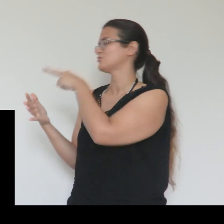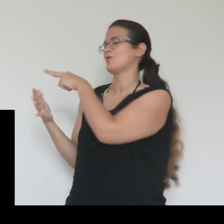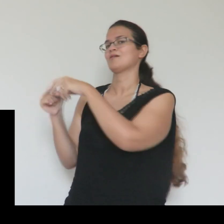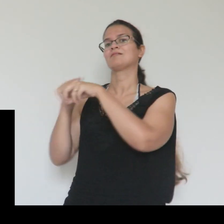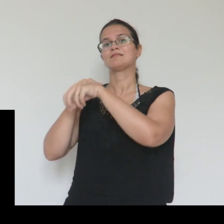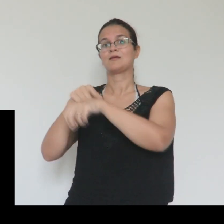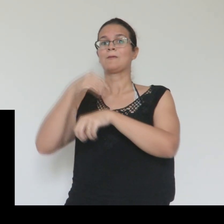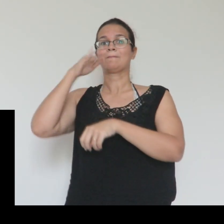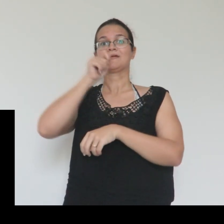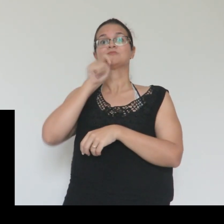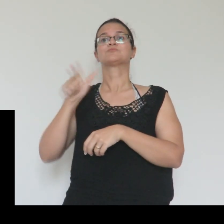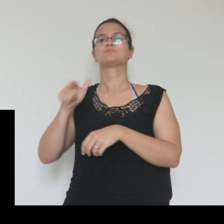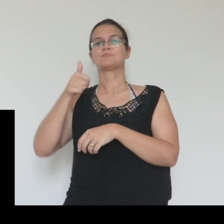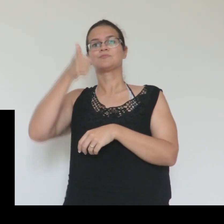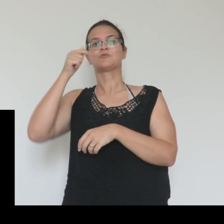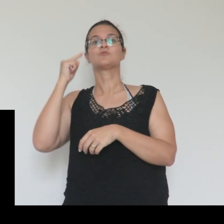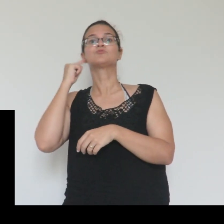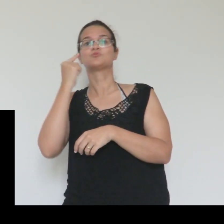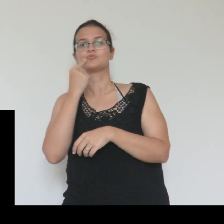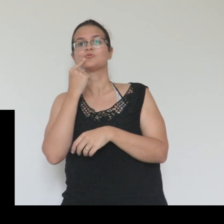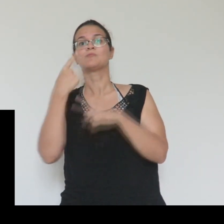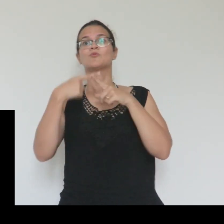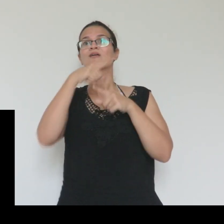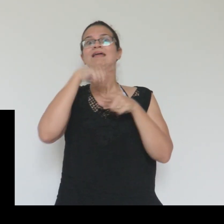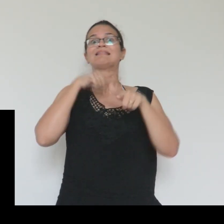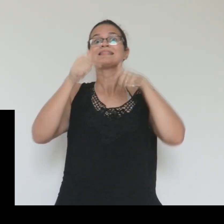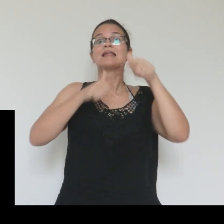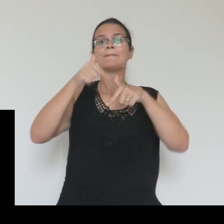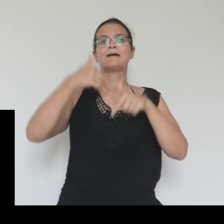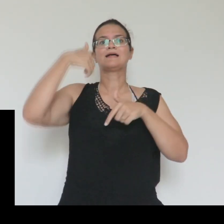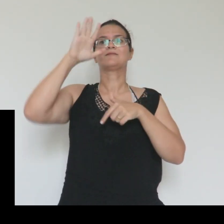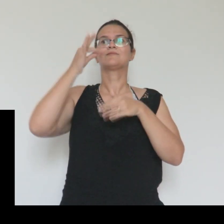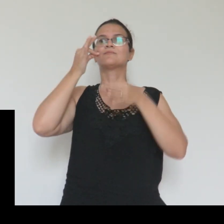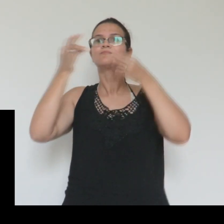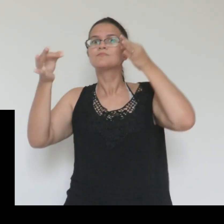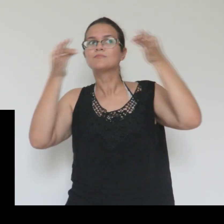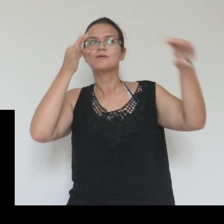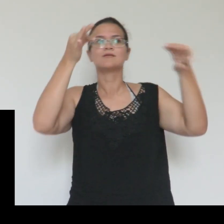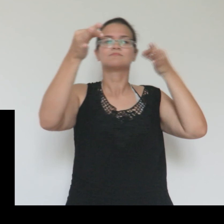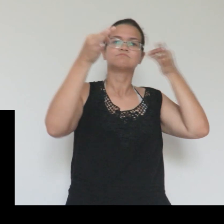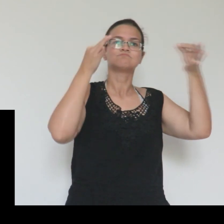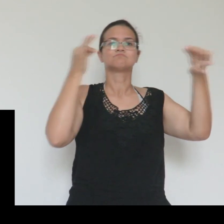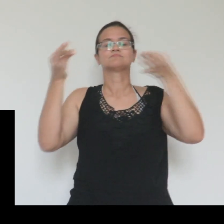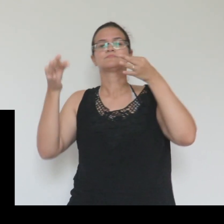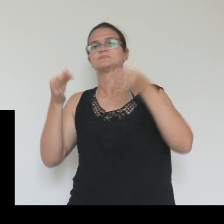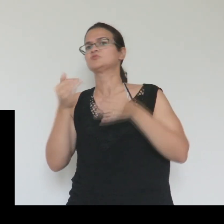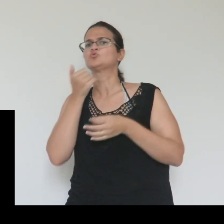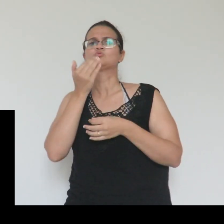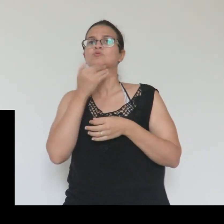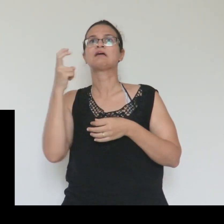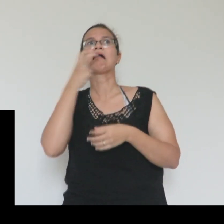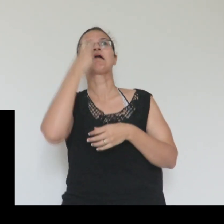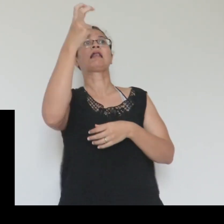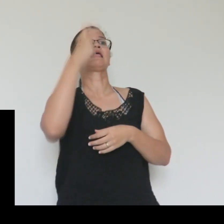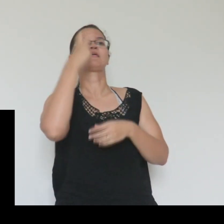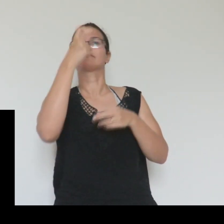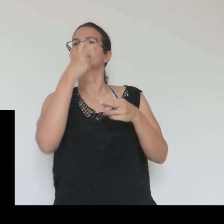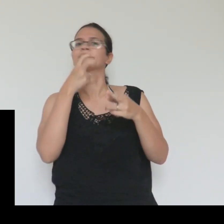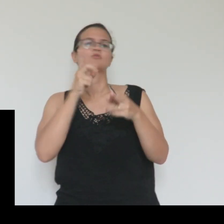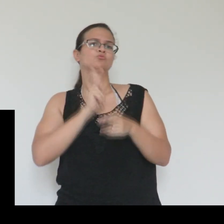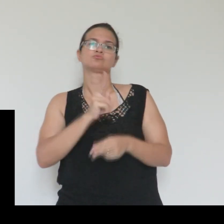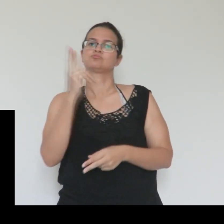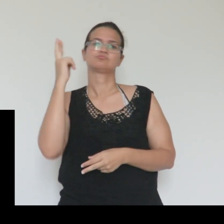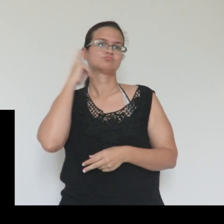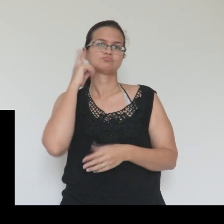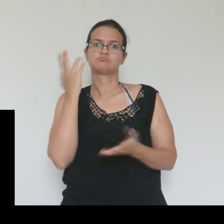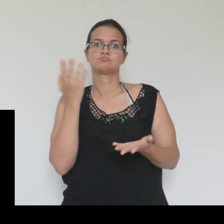ele continua surdo. Evite falar de costa ou de cabeça para baixo, como eu disse, porque ele precisa olhar para os seus olhos, né? E tenta ser